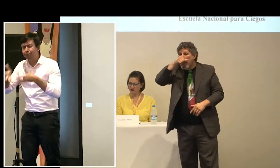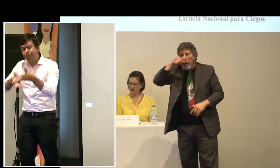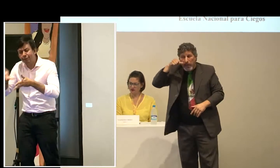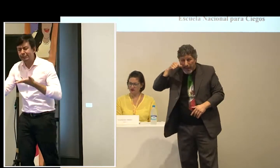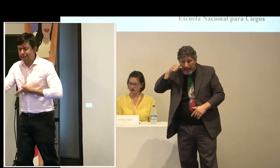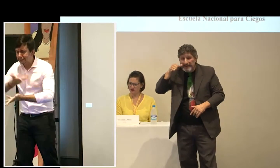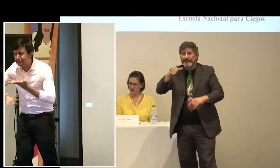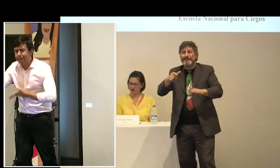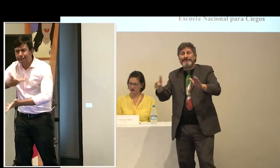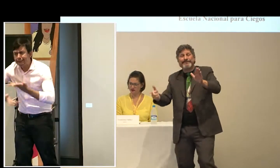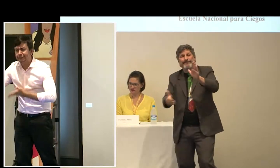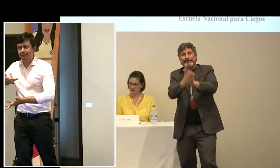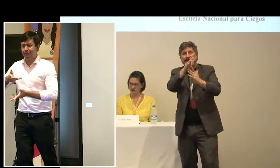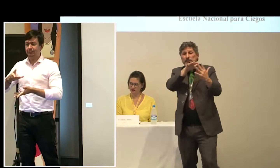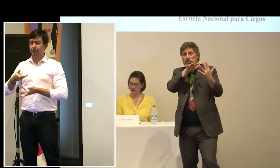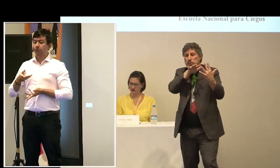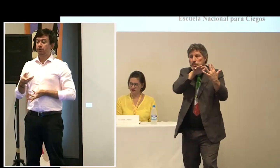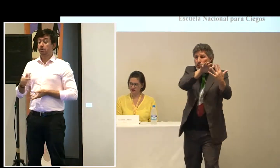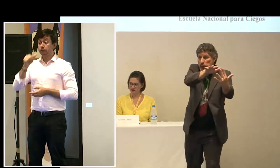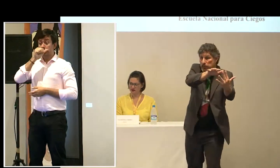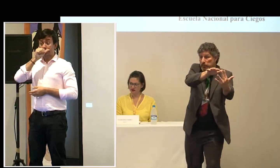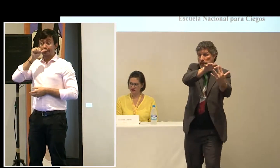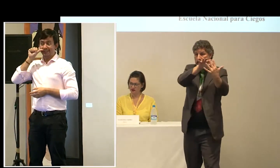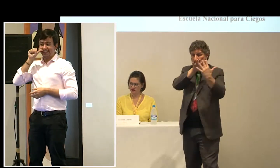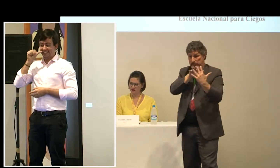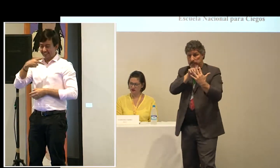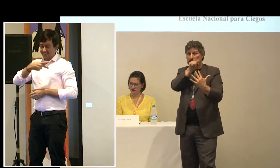sinais francesa nessa época.